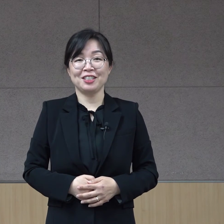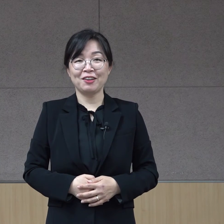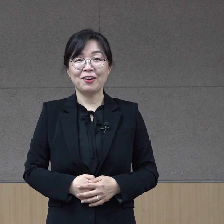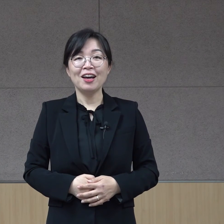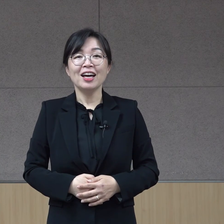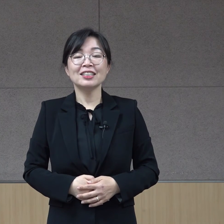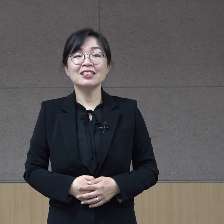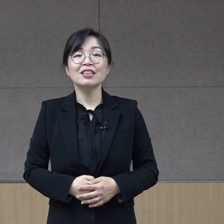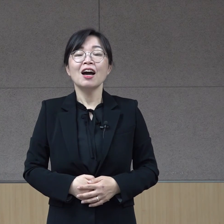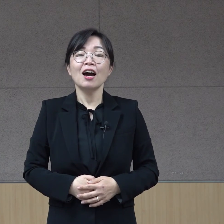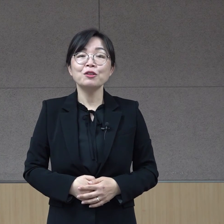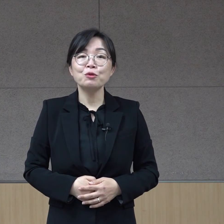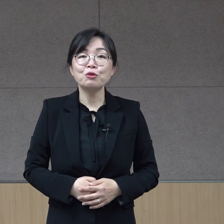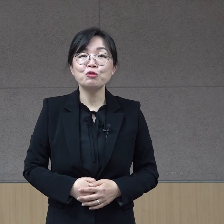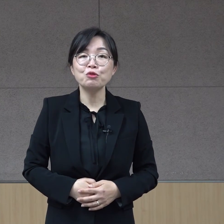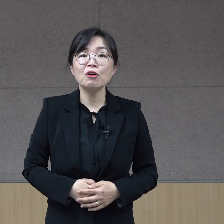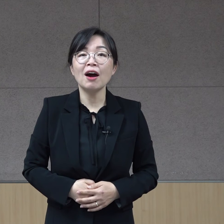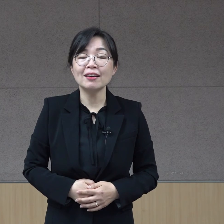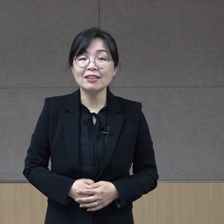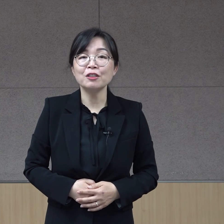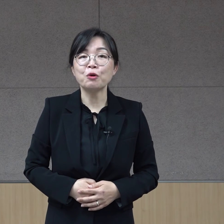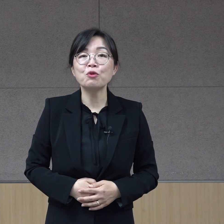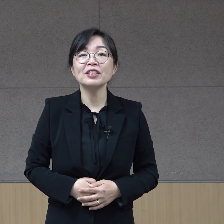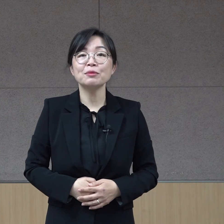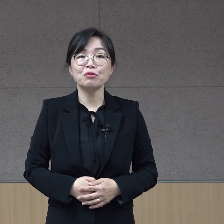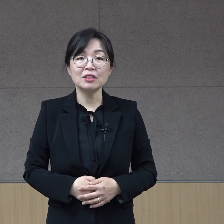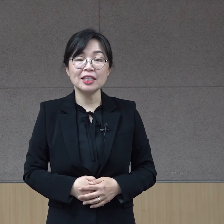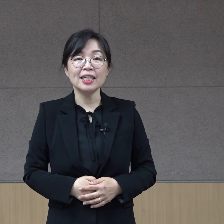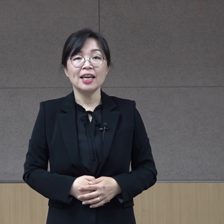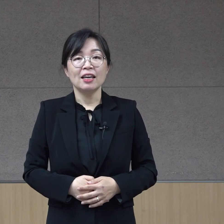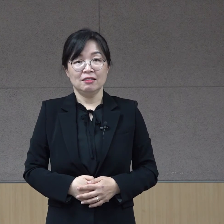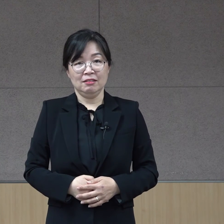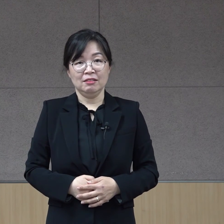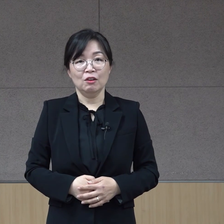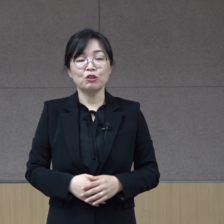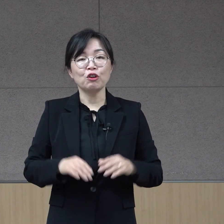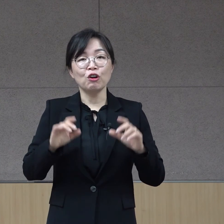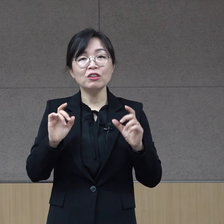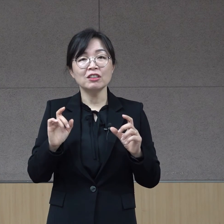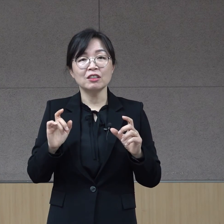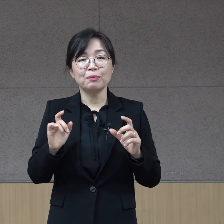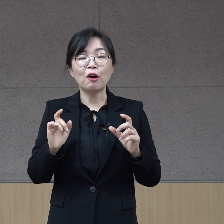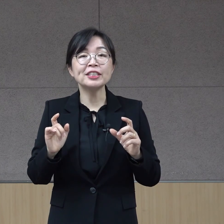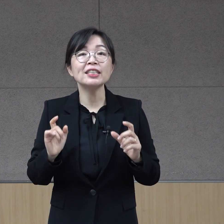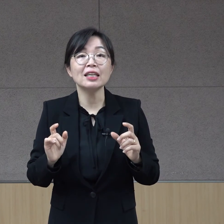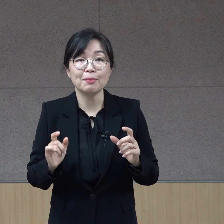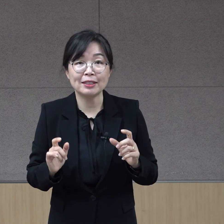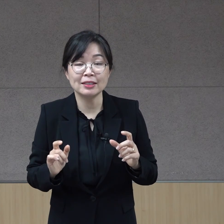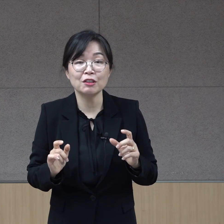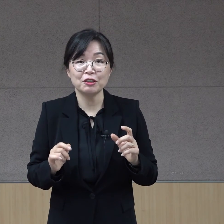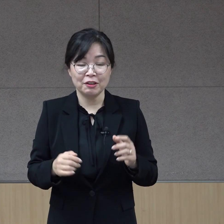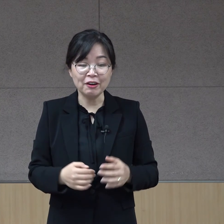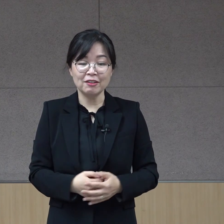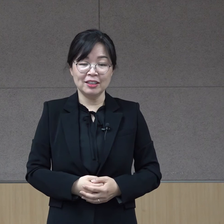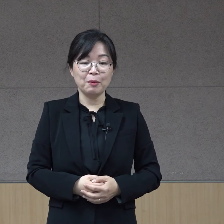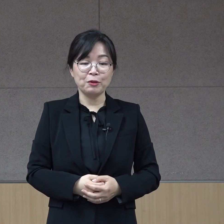있죠. 그 한국 수어학을 연구하신 분들이 어떤 명칭을 하나 만들어서요. 이게